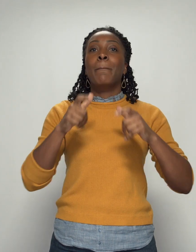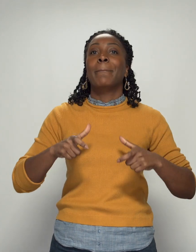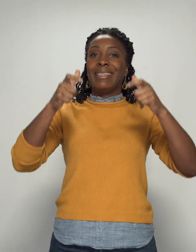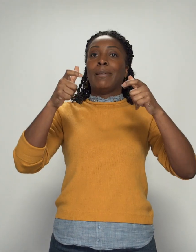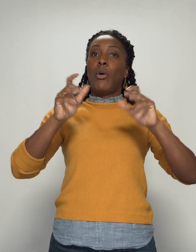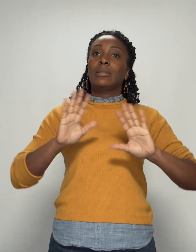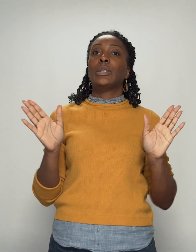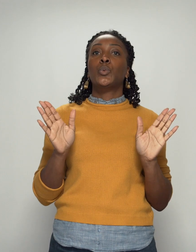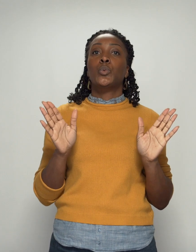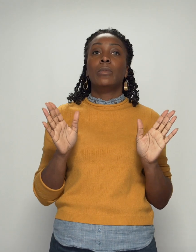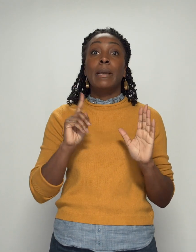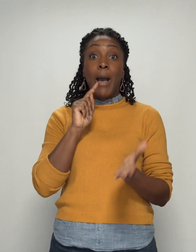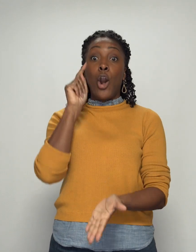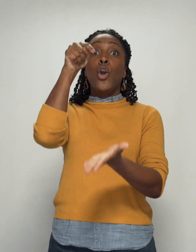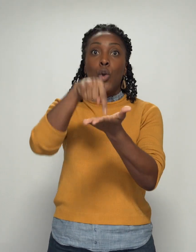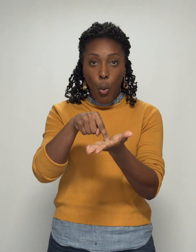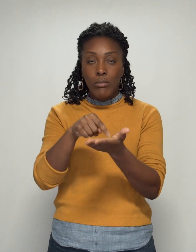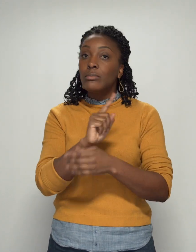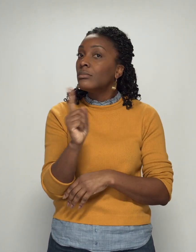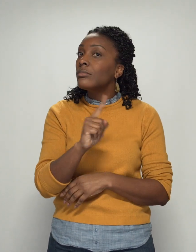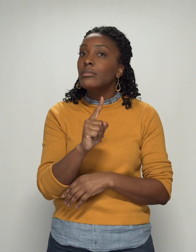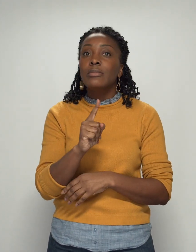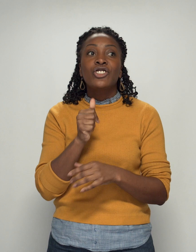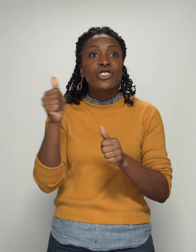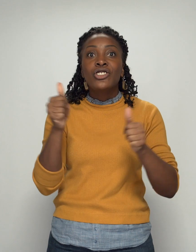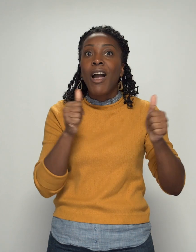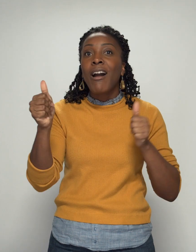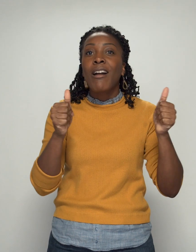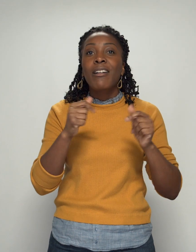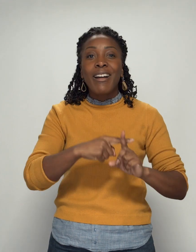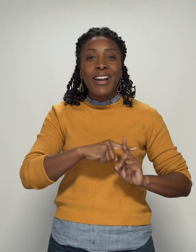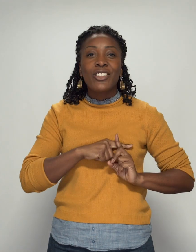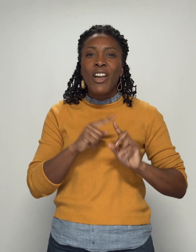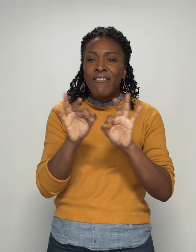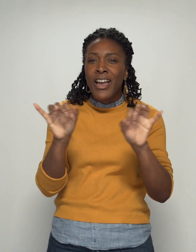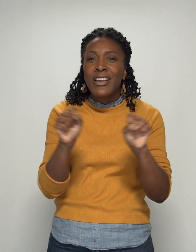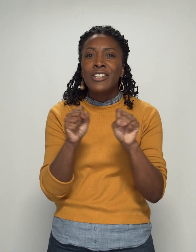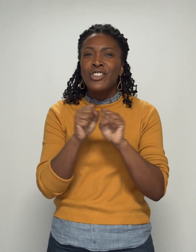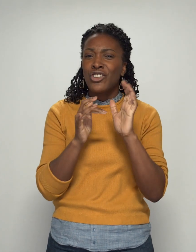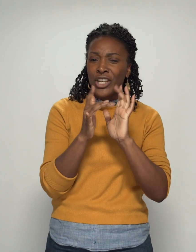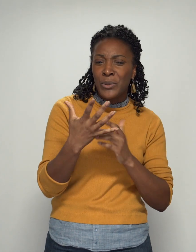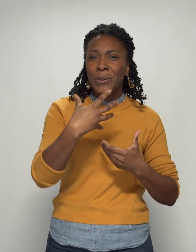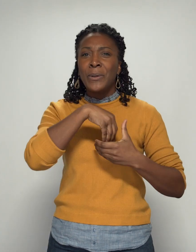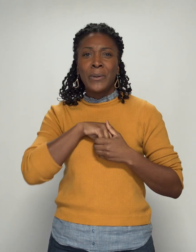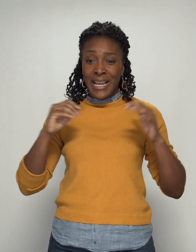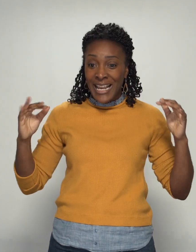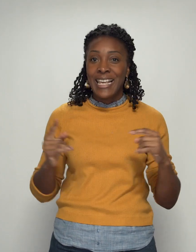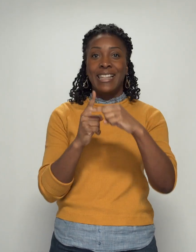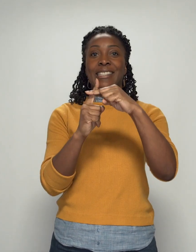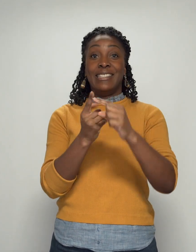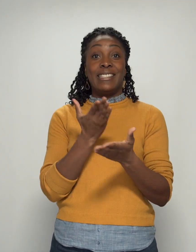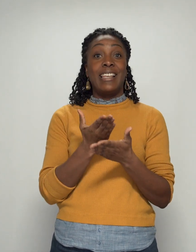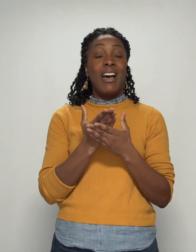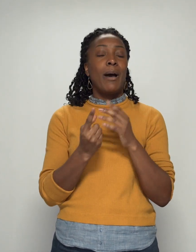bâtiment. L'Église, c'est pas un lieu. L'Église, c'est chaque croyant, chaque frère et sœur ayant accepté Jésus-Christ dans